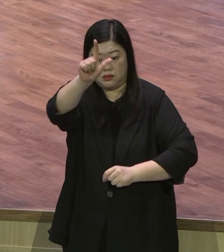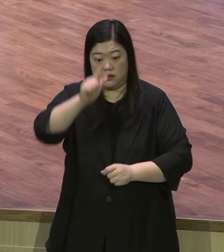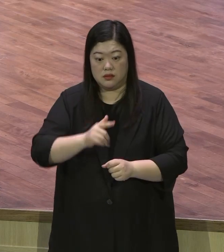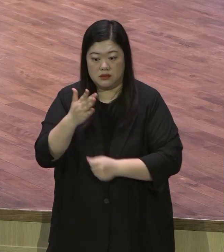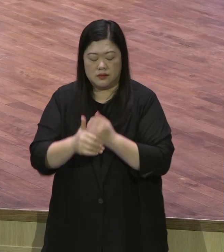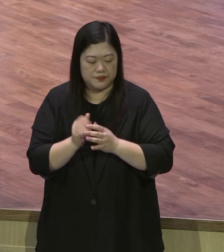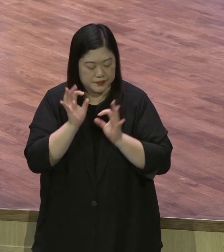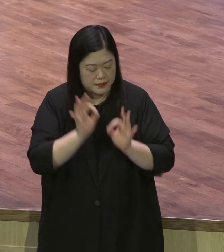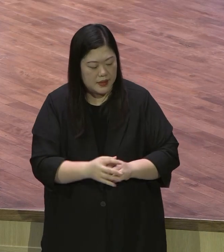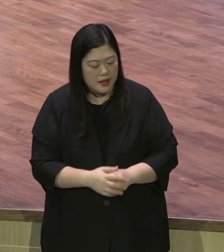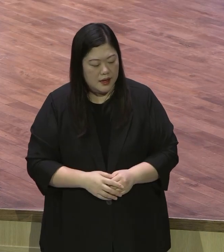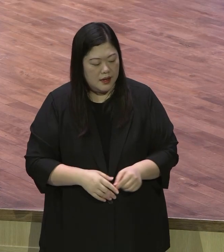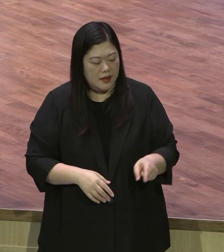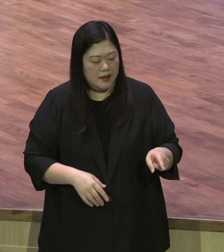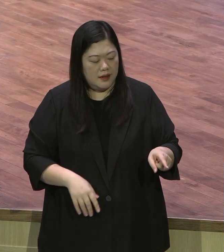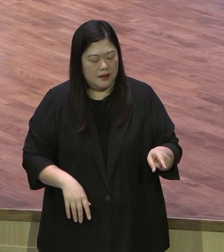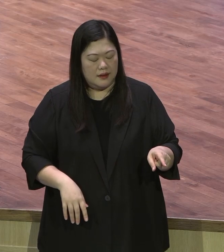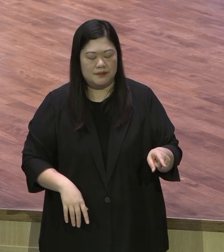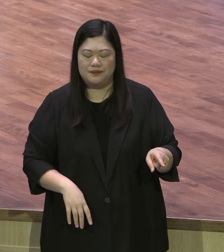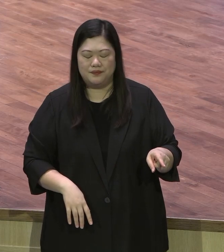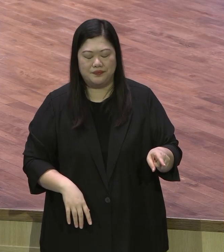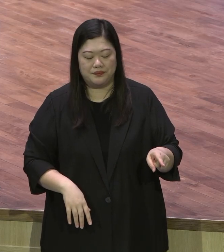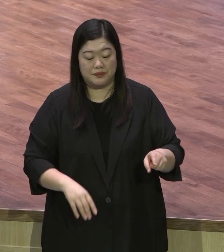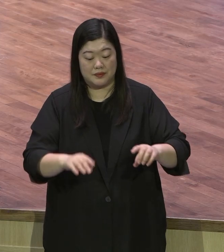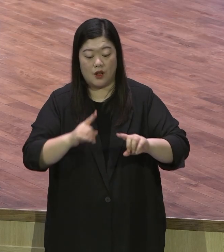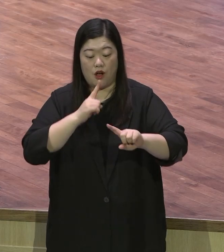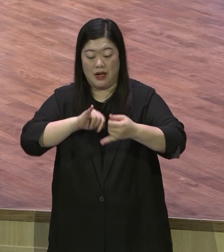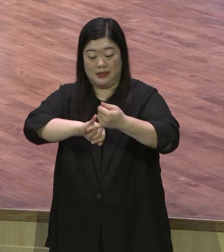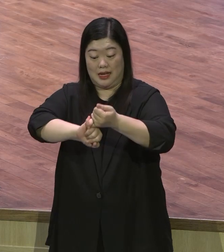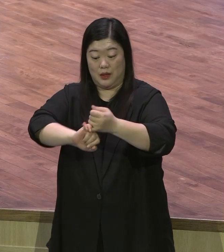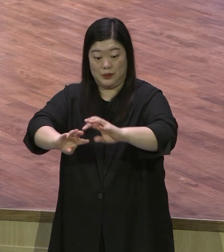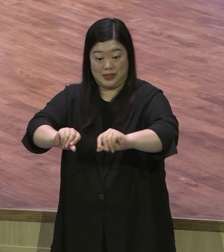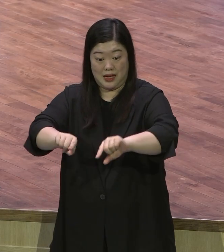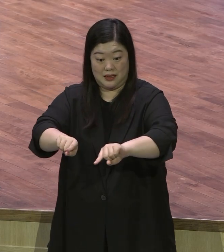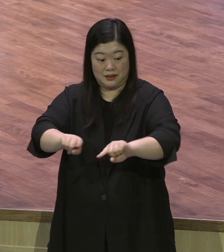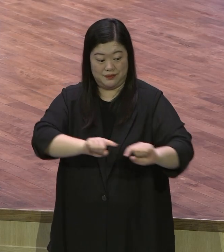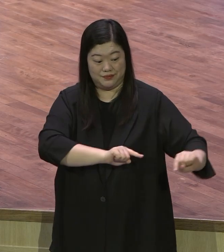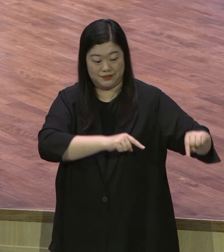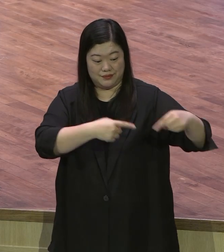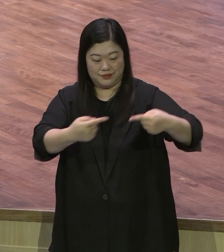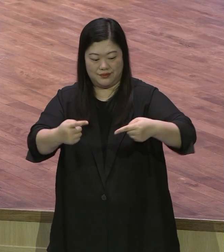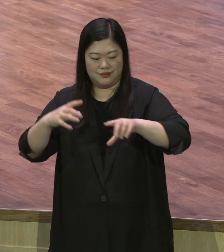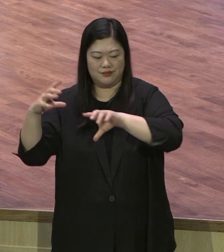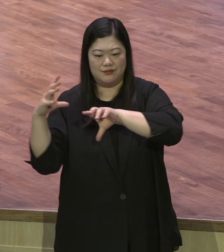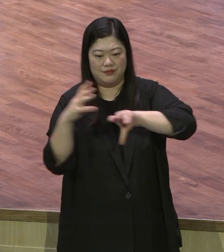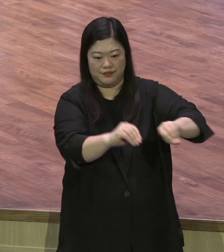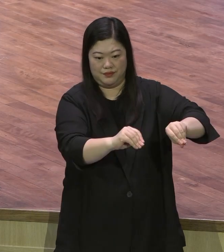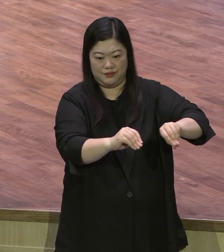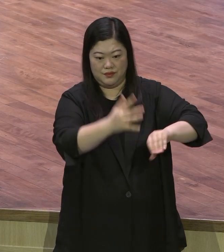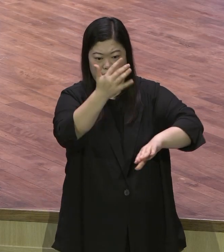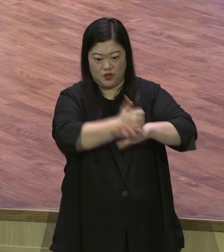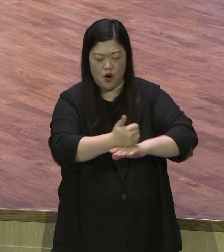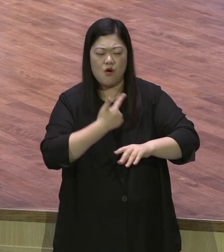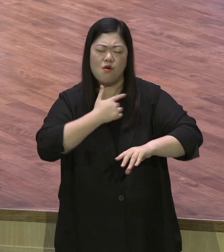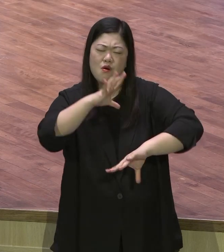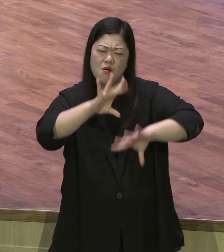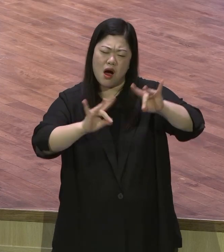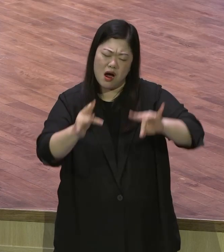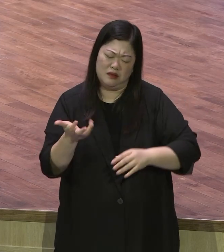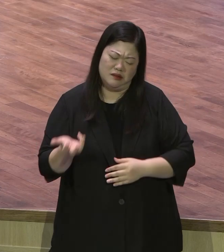결과가 뭐냐? 약속의 땅으로 아무도 들어가지 못하고 그 광야 생활을 방황만 했습니다.